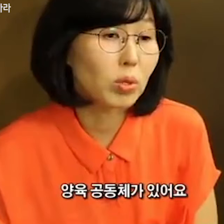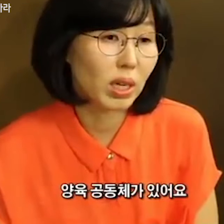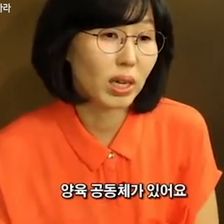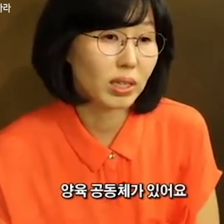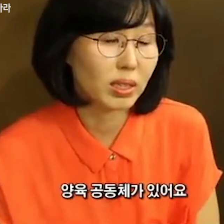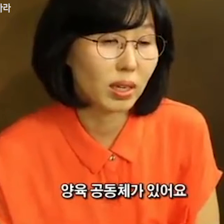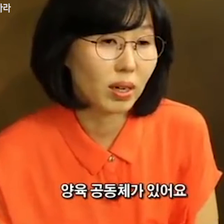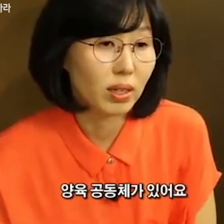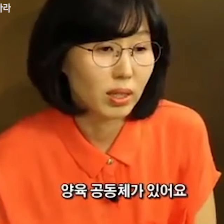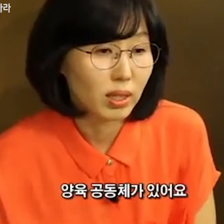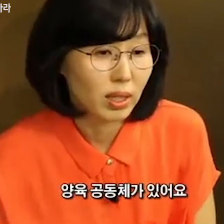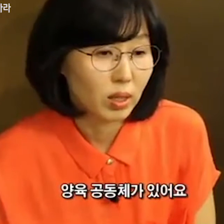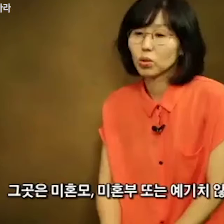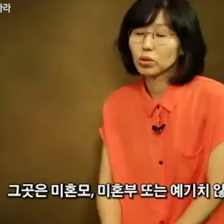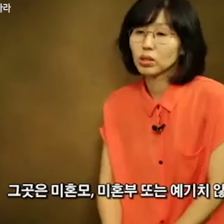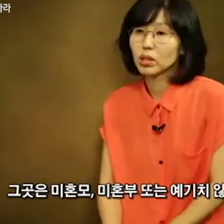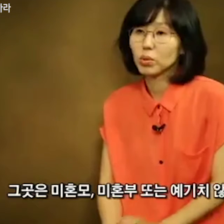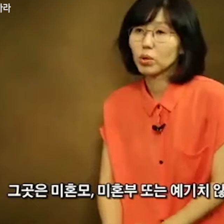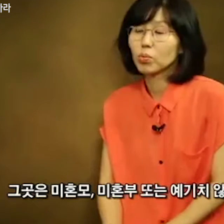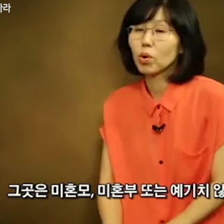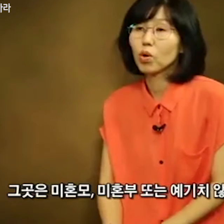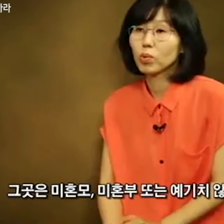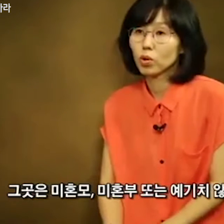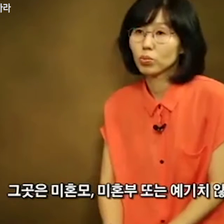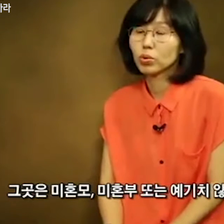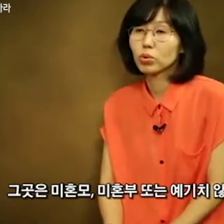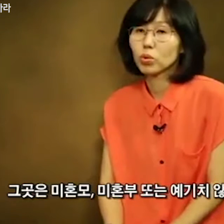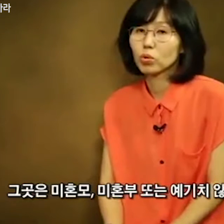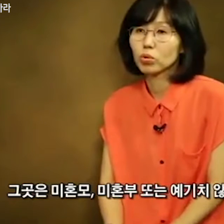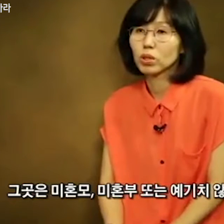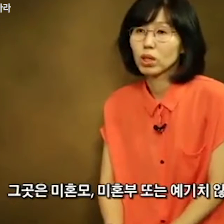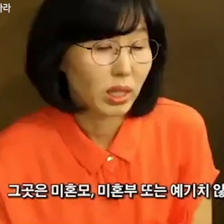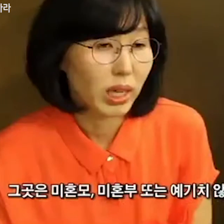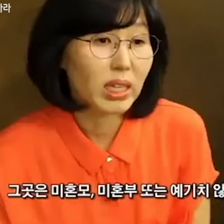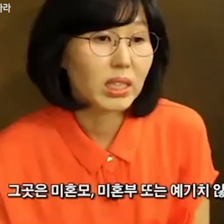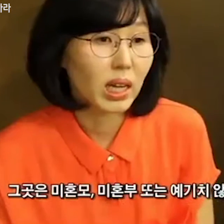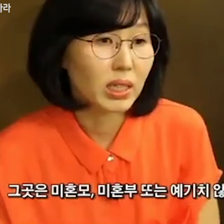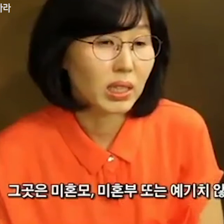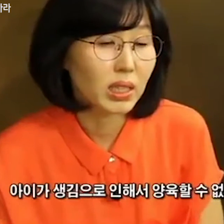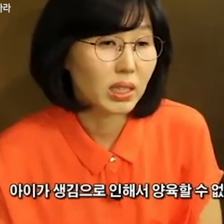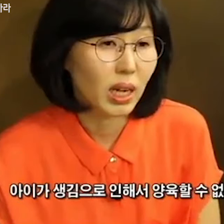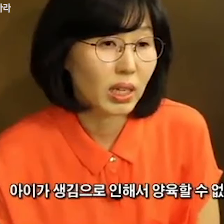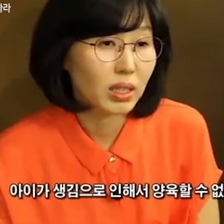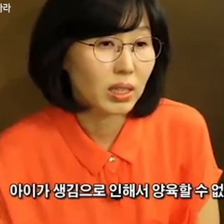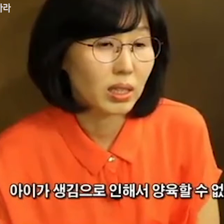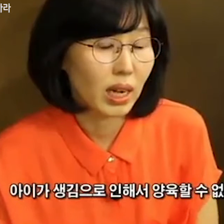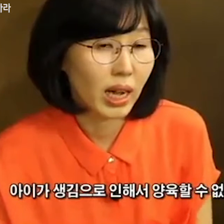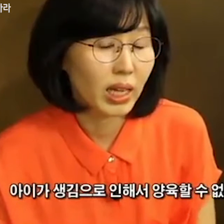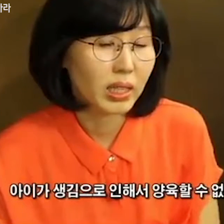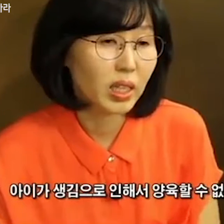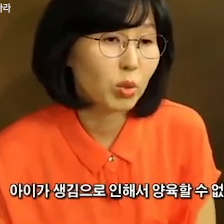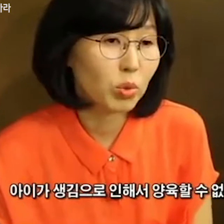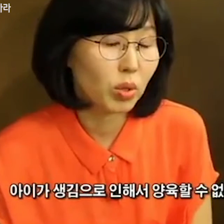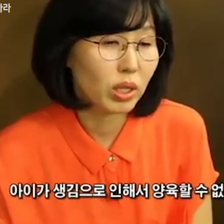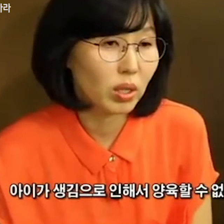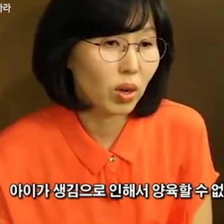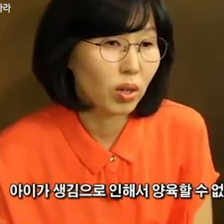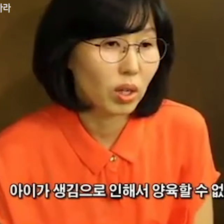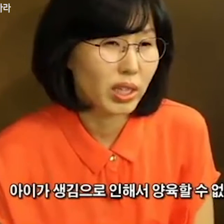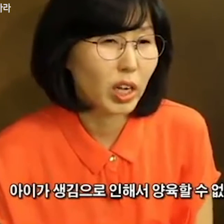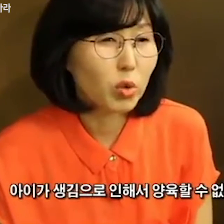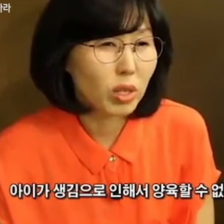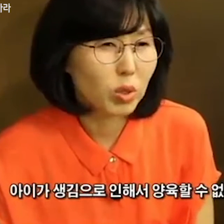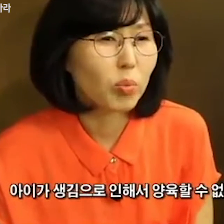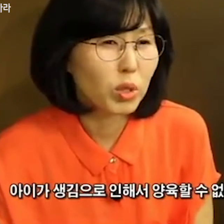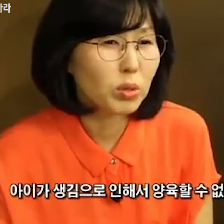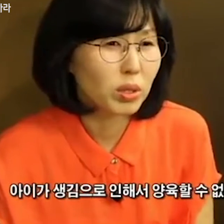공동체가 있어요. 그곳은 이제 미혼모, 미혼부 또는 예기치 않은 아이가 생김으로 인해서